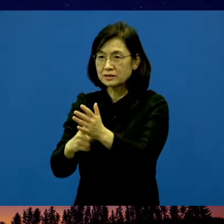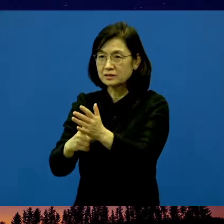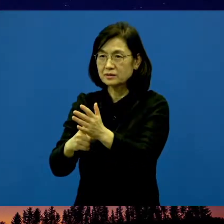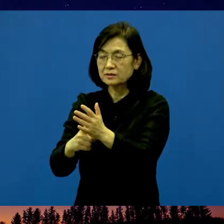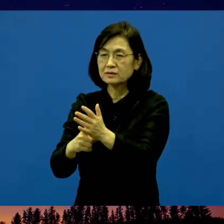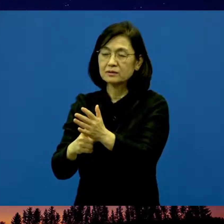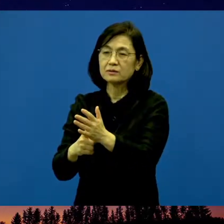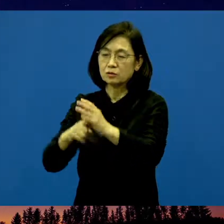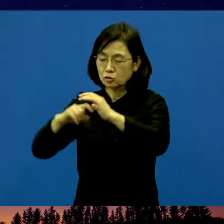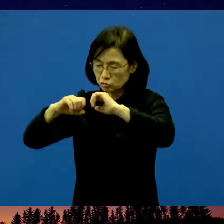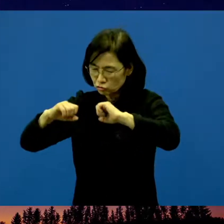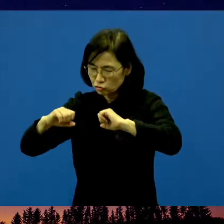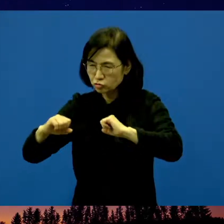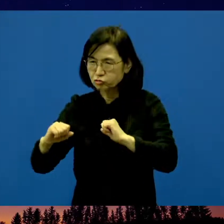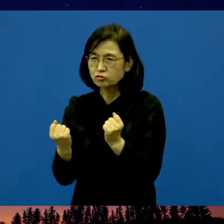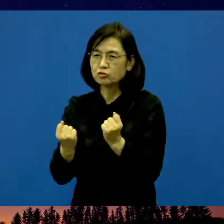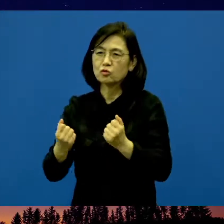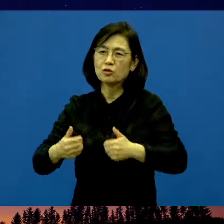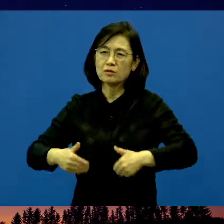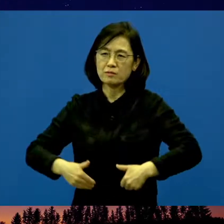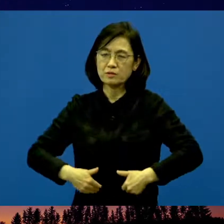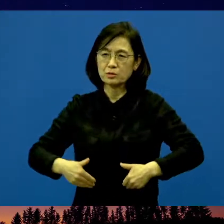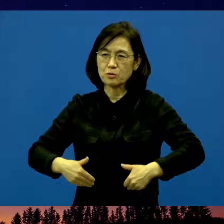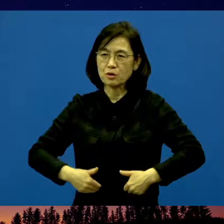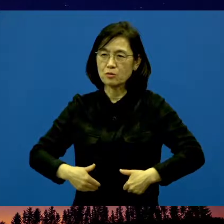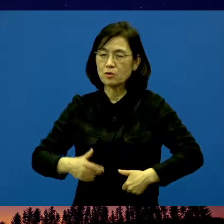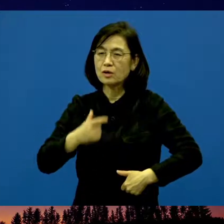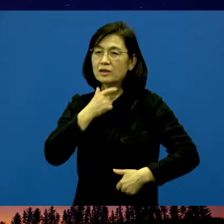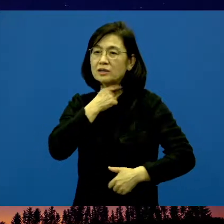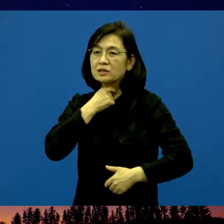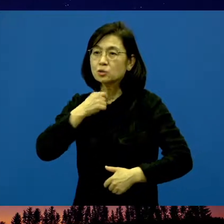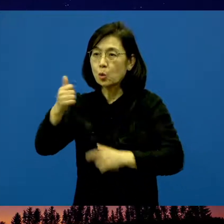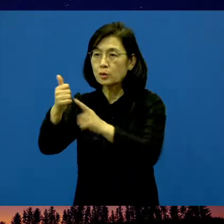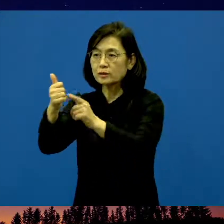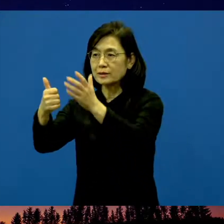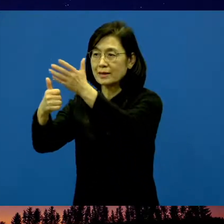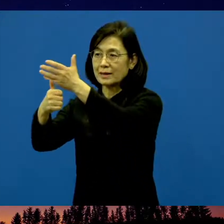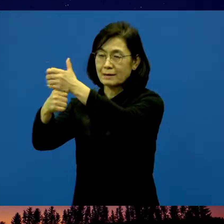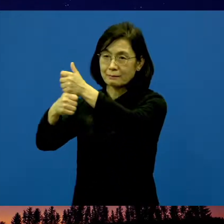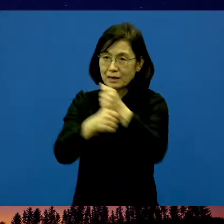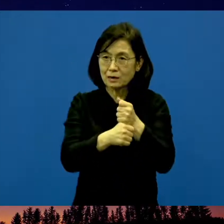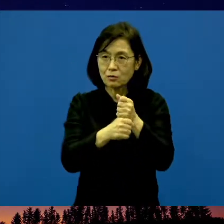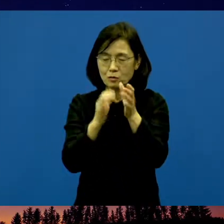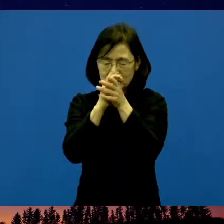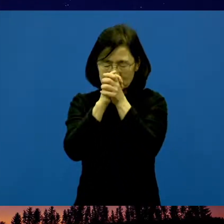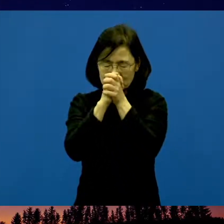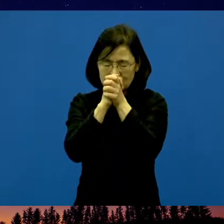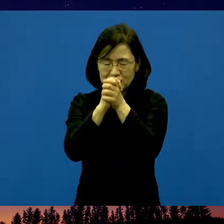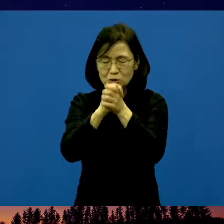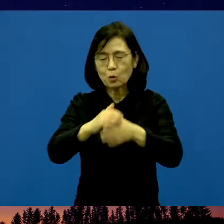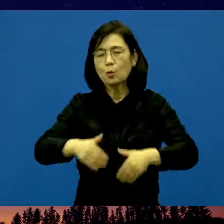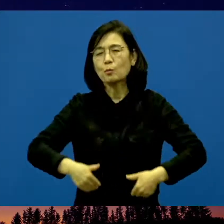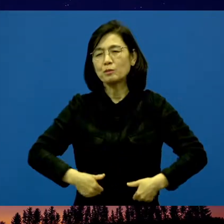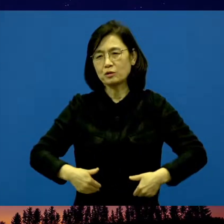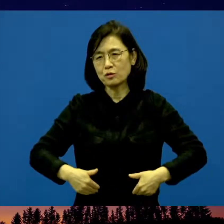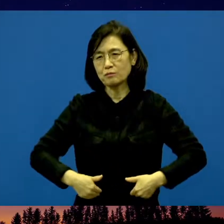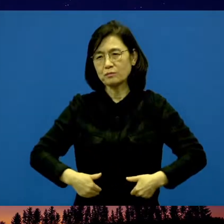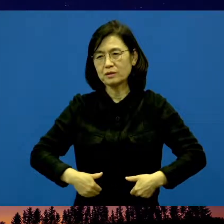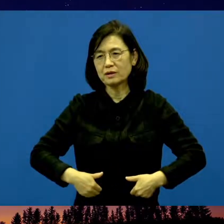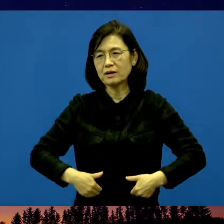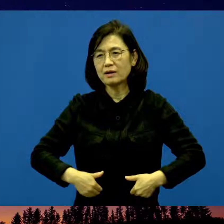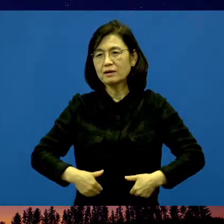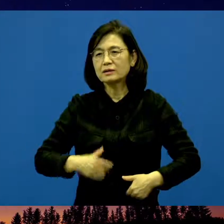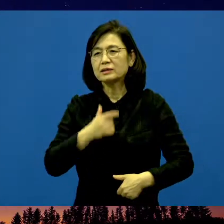반응해야 한다는 것입니다. 그 소원을 붙들어야 돼요. 그 소원을 끌어안고 기도하셔야 돼요. 그리고 그 소원이 강할수록 좋은 것입니다.